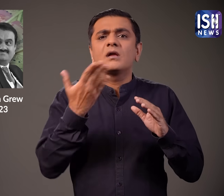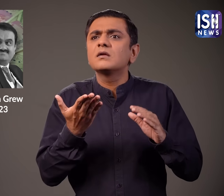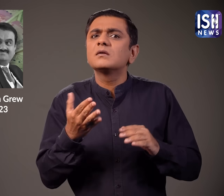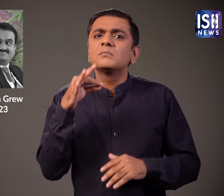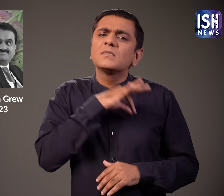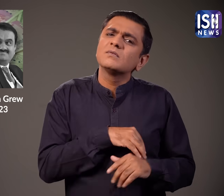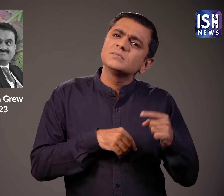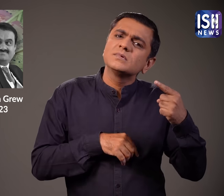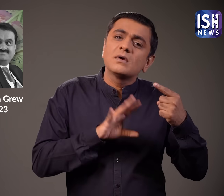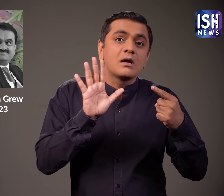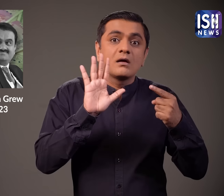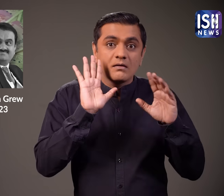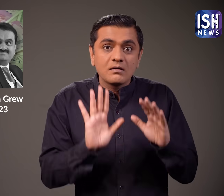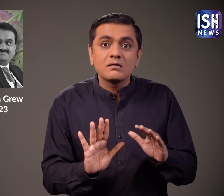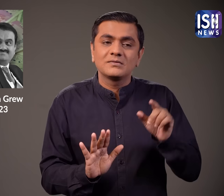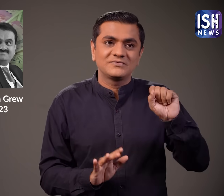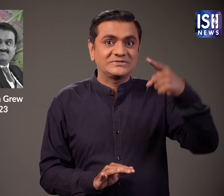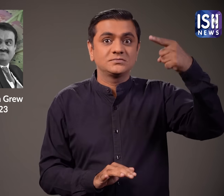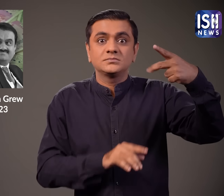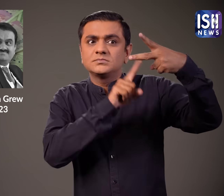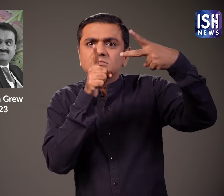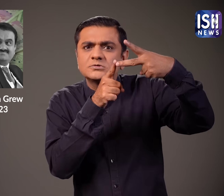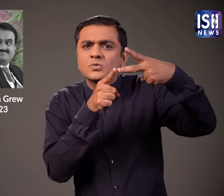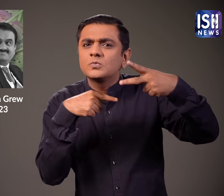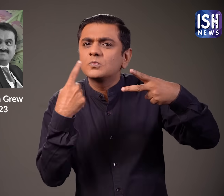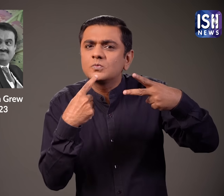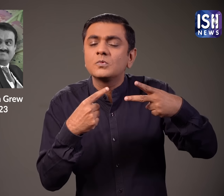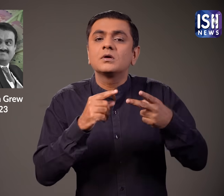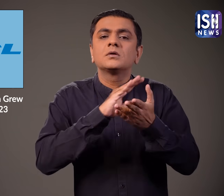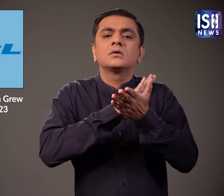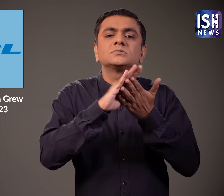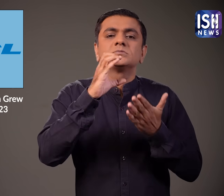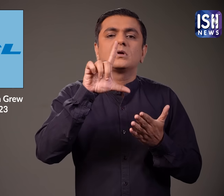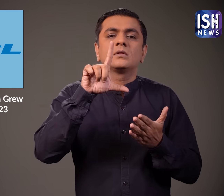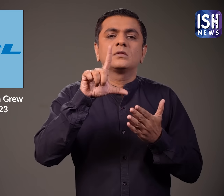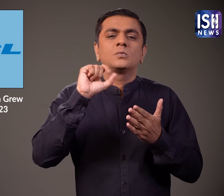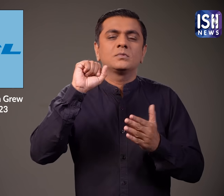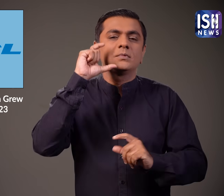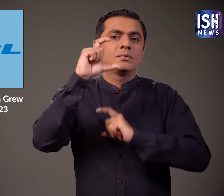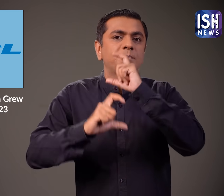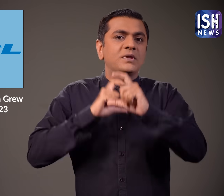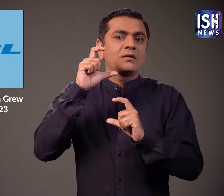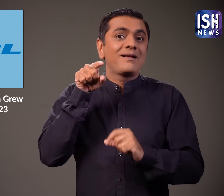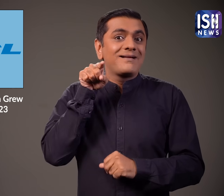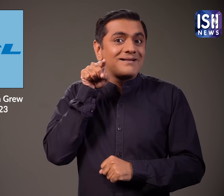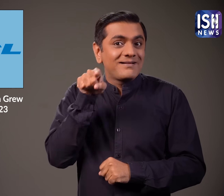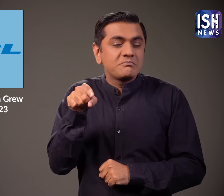2023 में शीर समपती हासिल करने वालों की सूची में सावित्री के बाद HCL Tech के संस्थापक शिव